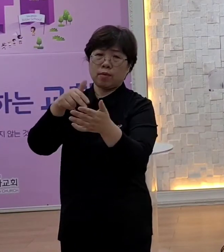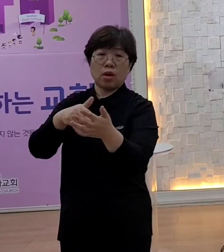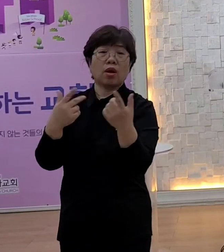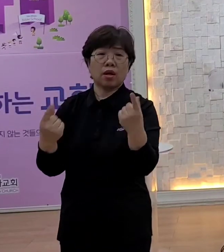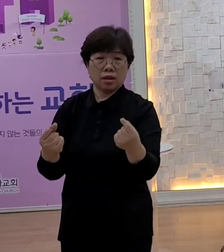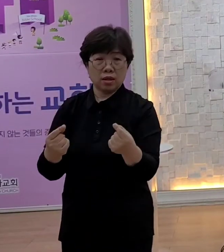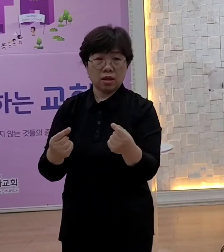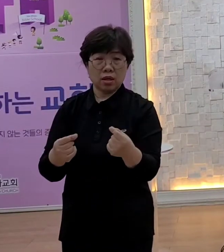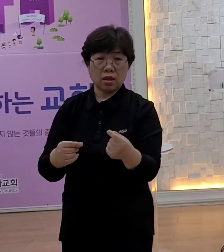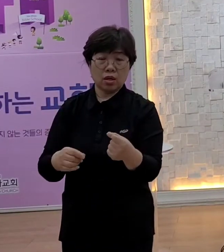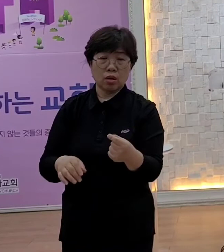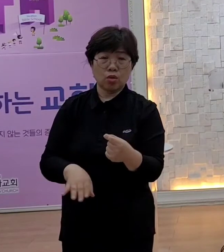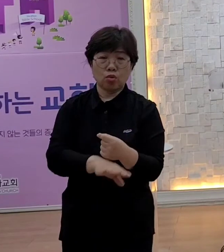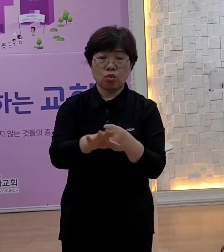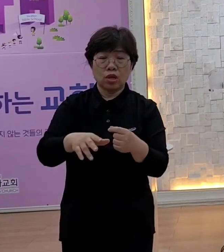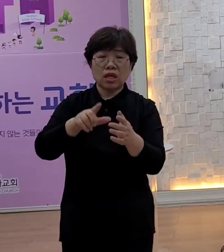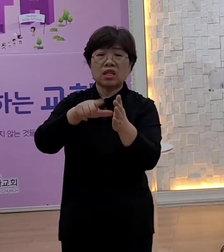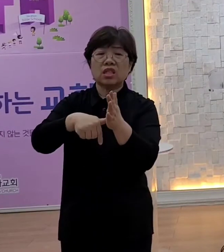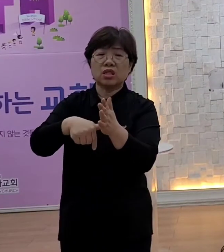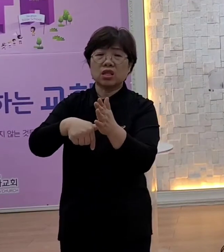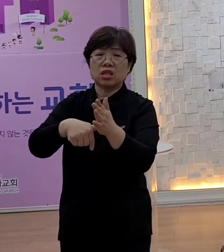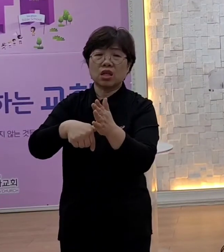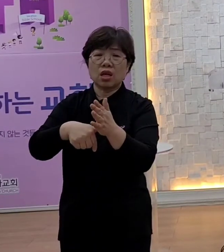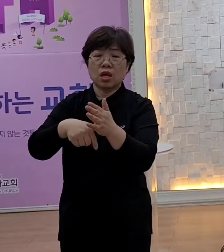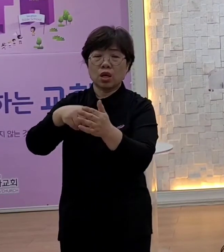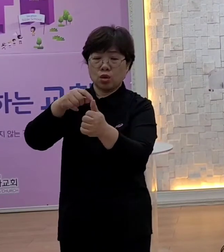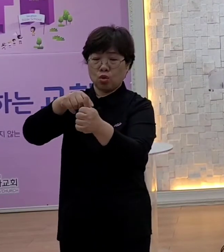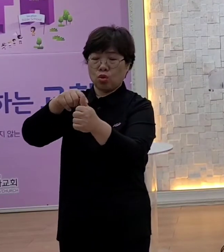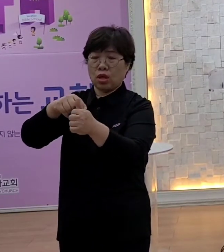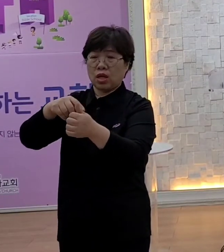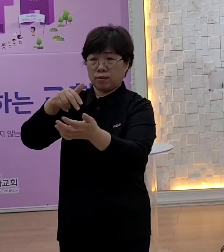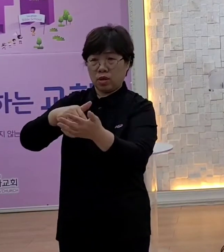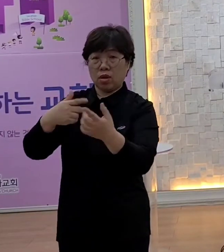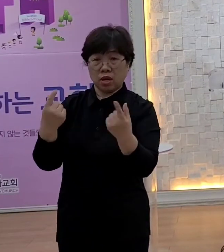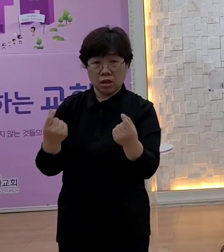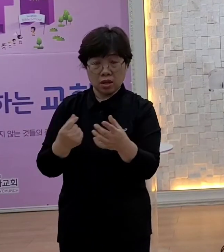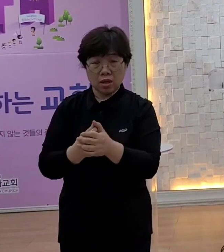우리가 이 시대의 요나입니다. 하기 싫고